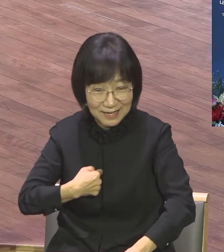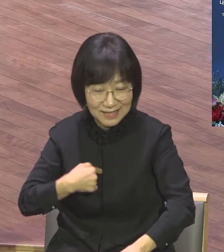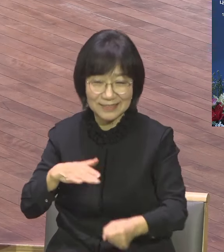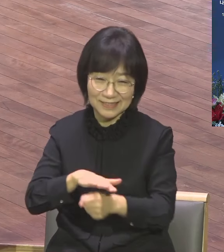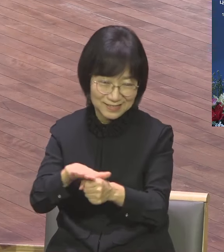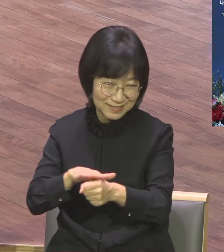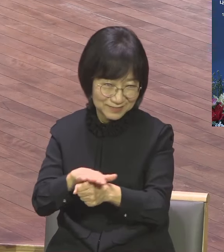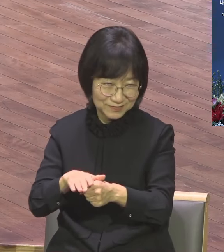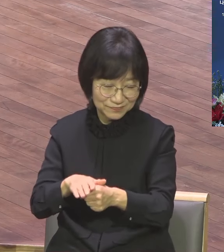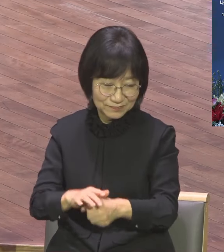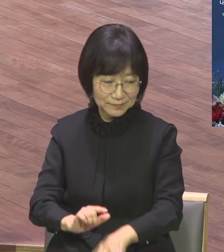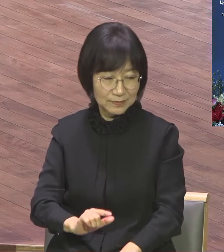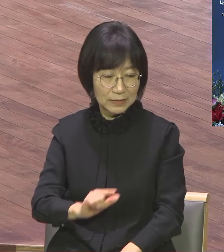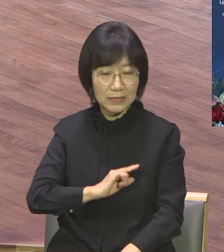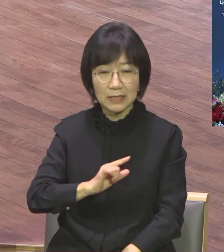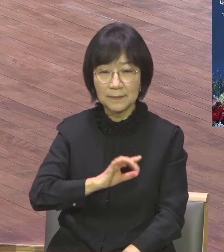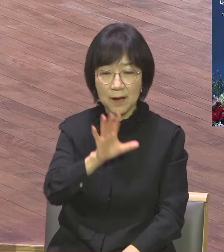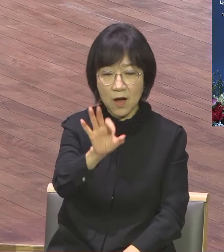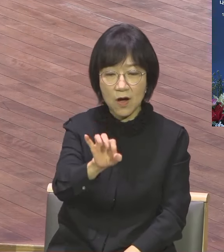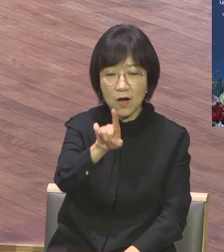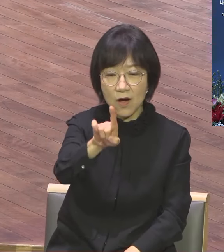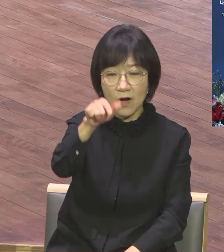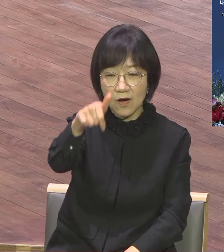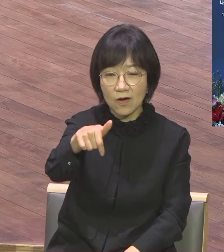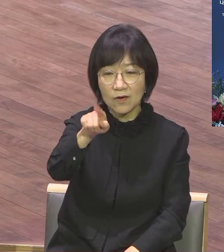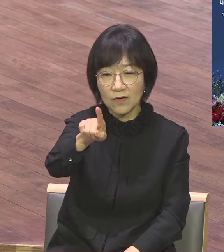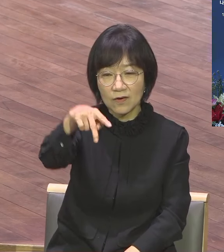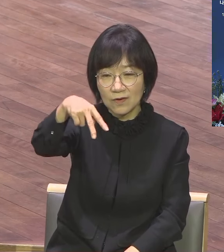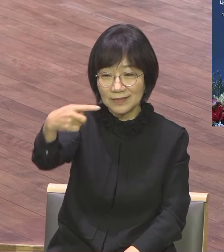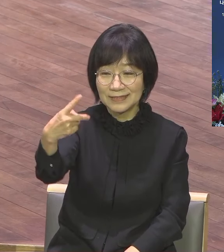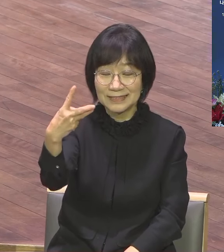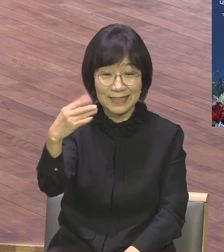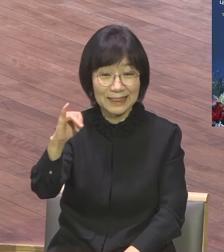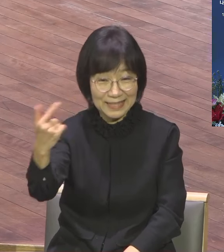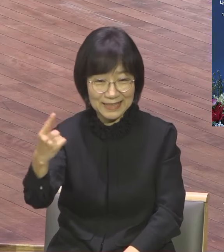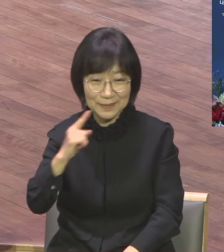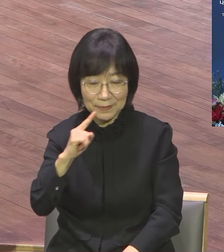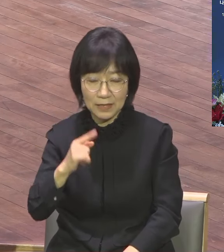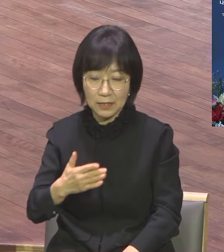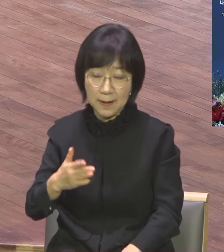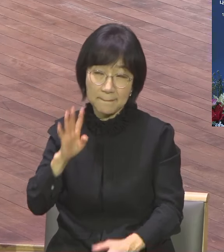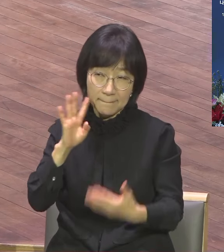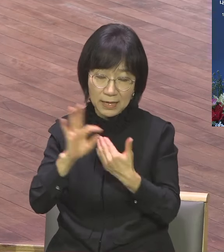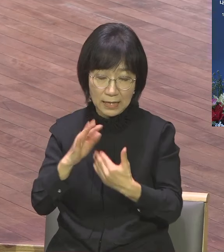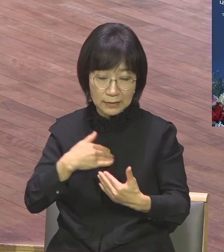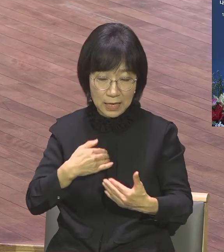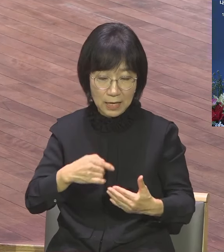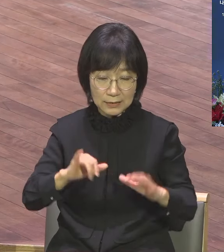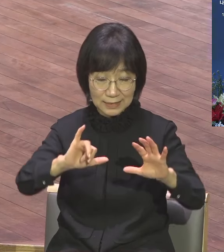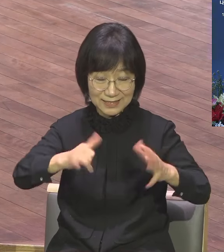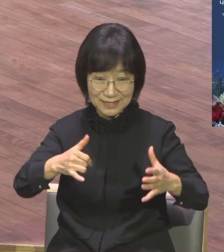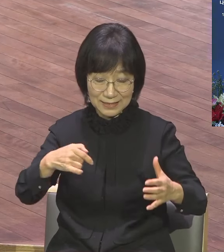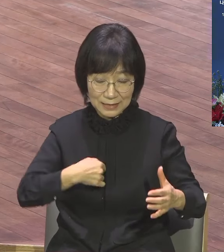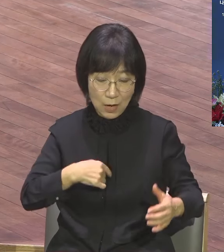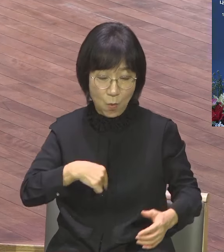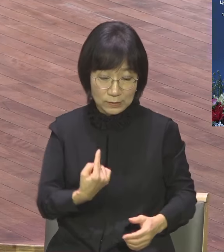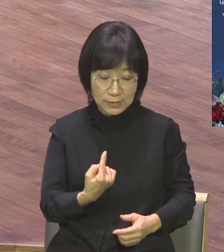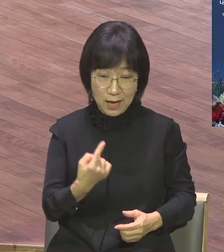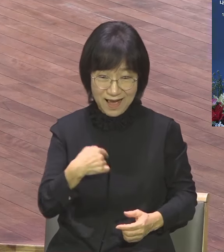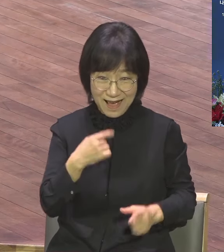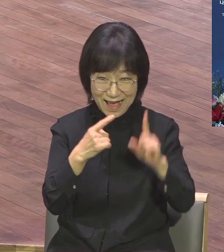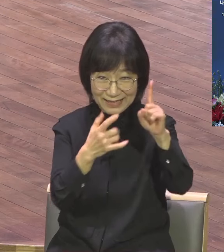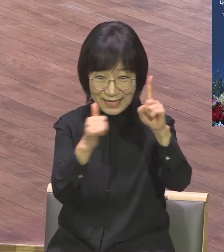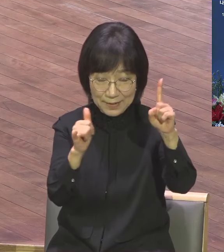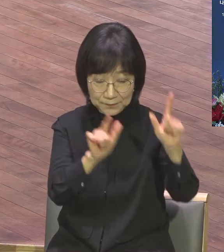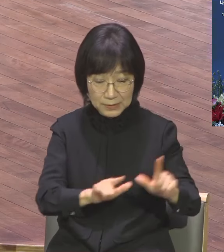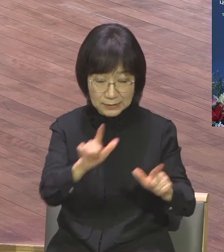어거스틴 그랬어요. 내 혼자 이 지구에 산다라 할지라도 하나님은 독생자를 보내서 어떤